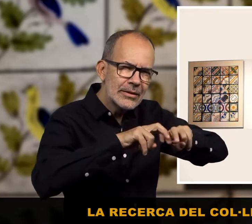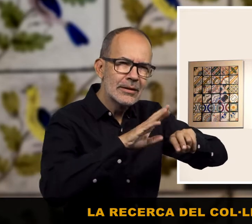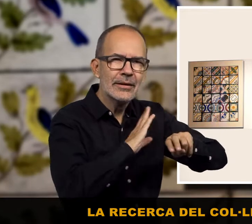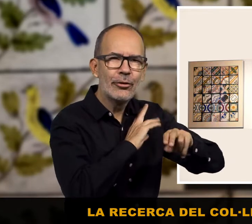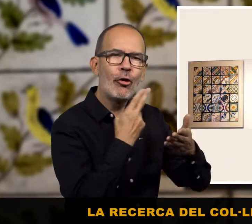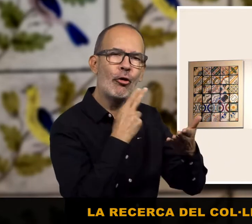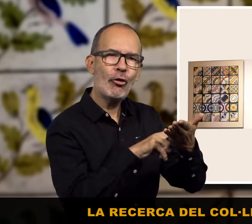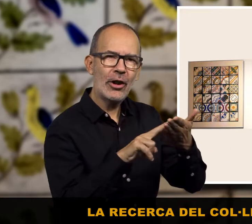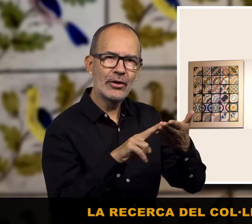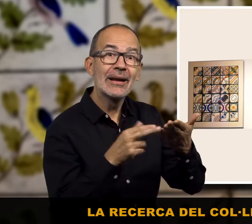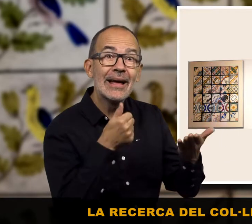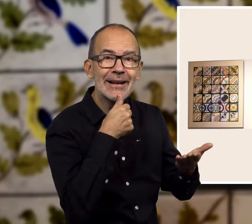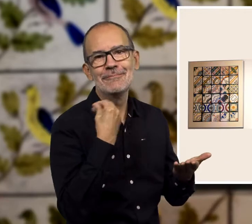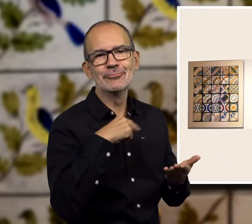La recerca del col·leccionista.